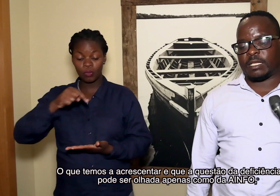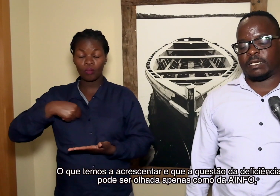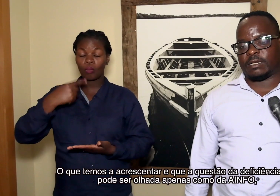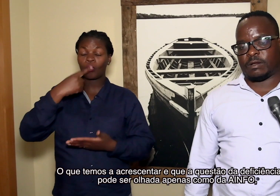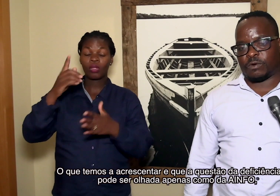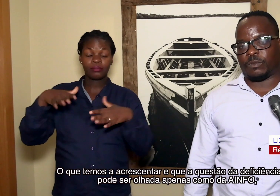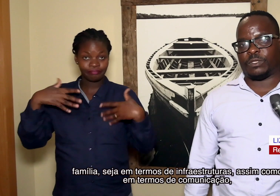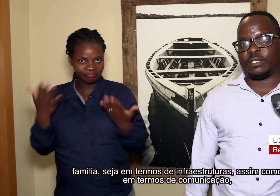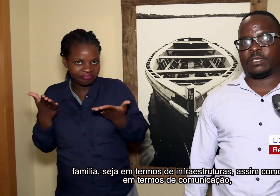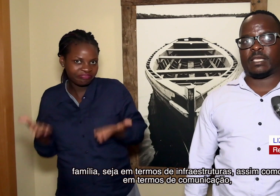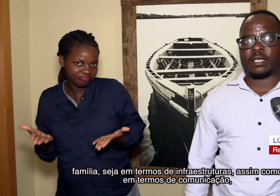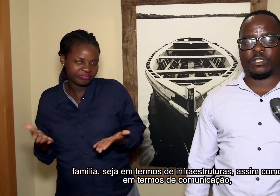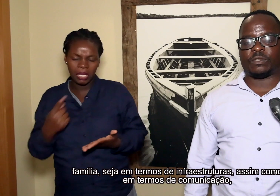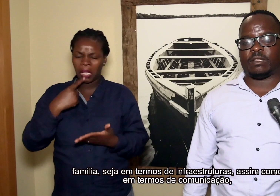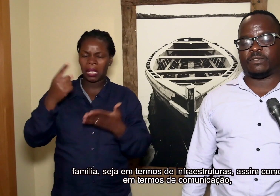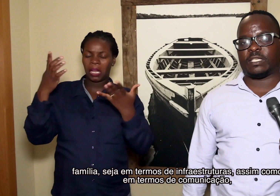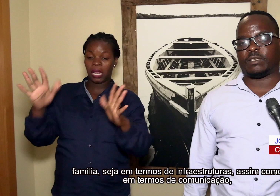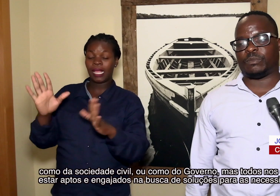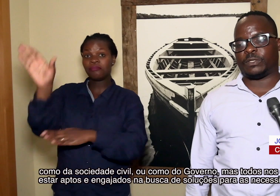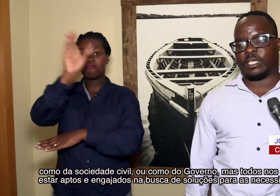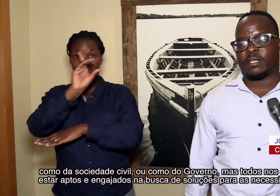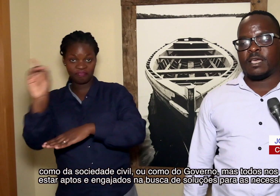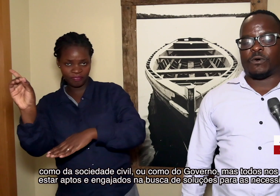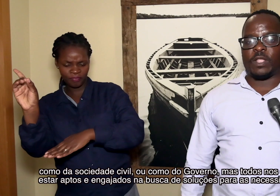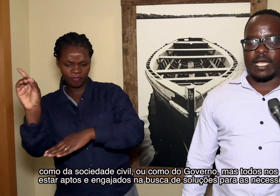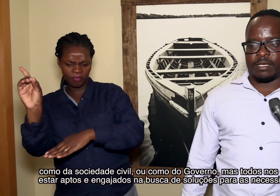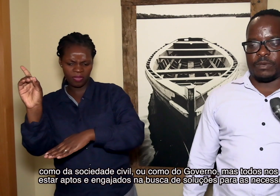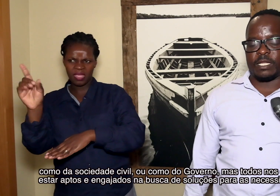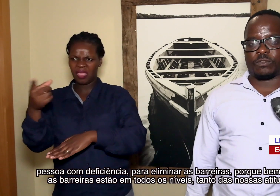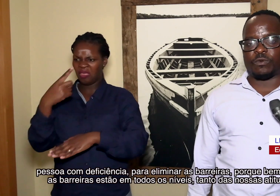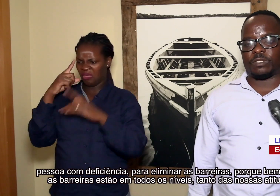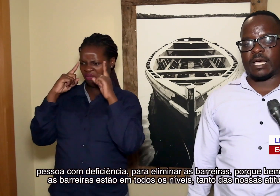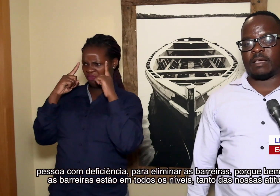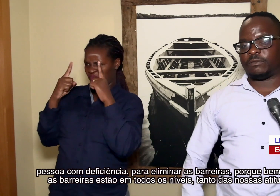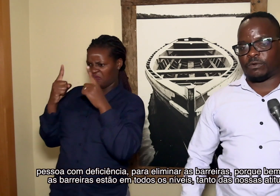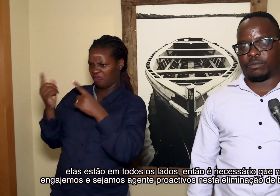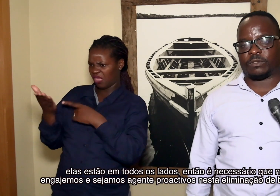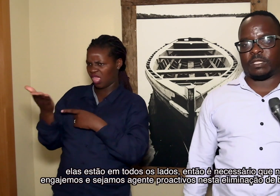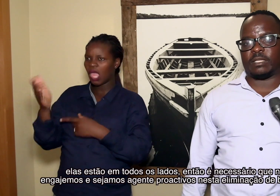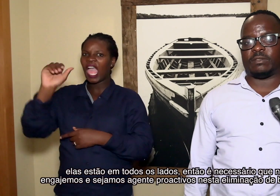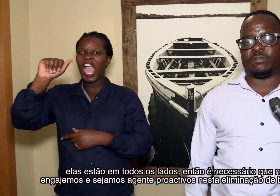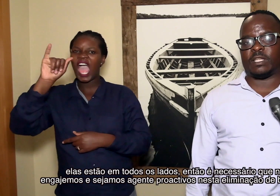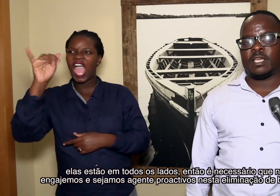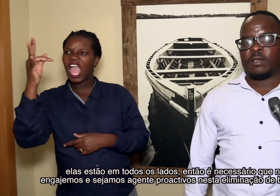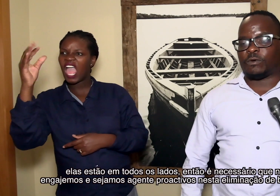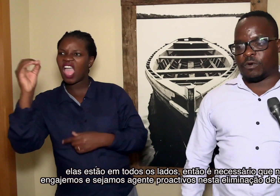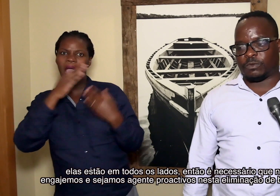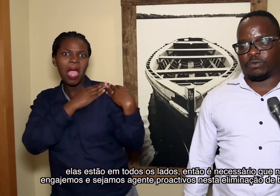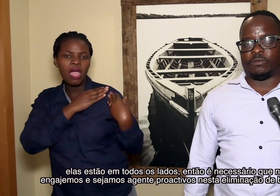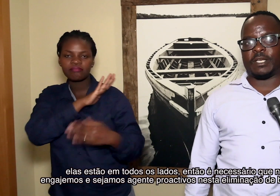acrescentar é que, como eu disse, a questão da deficiência não pode ser olhada apenas como da AIFO, como da sociedade civil ou